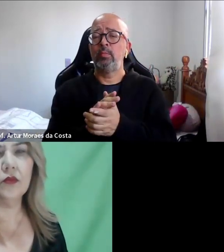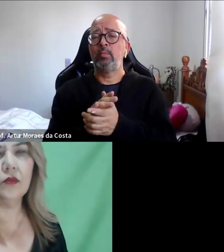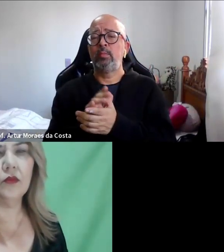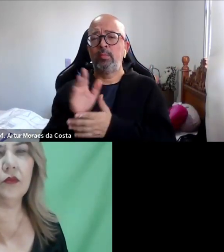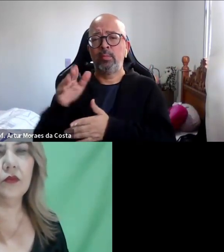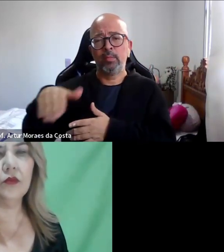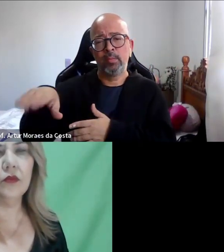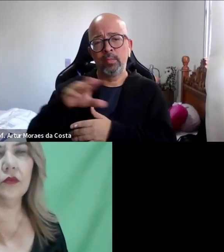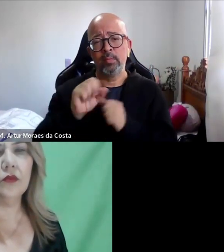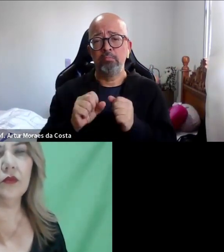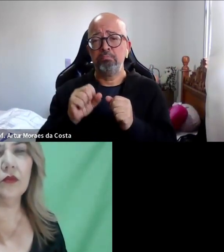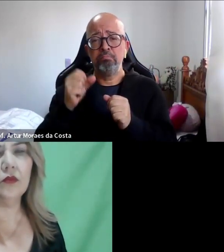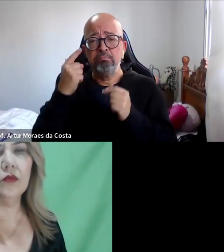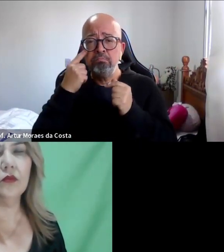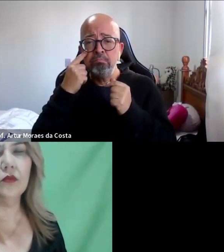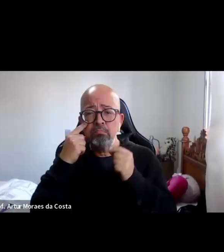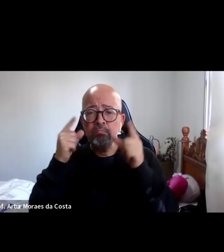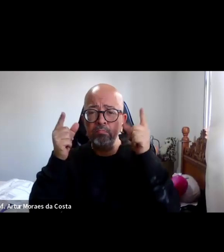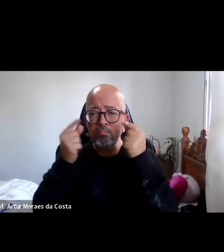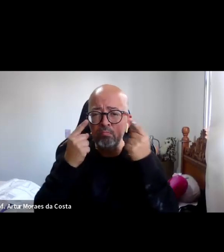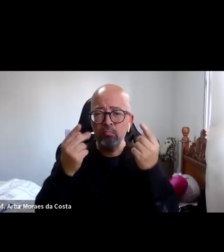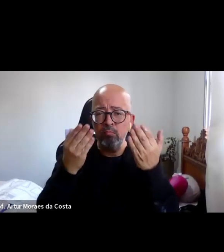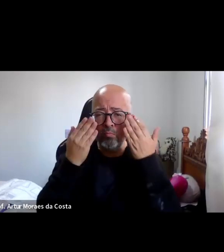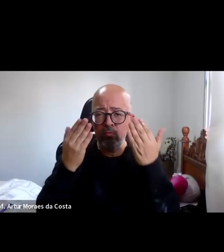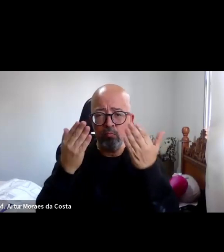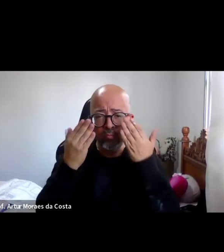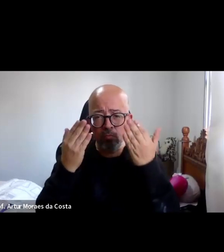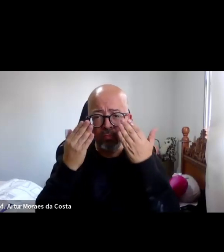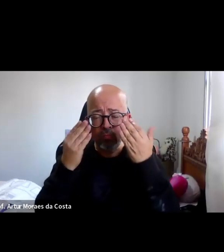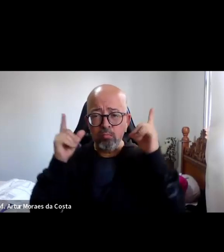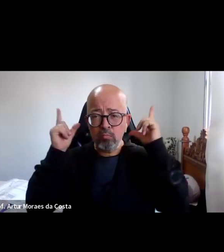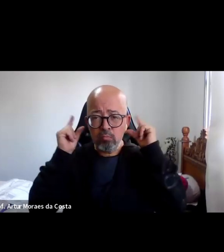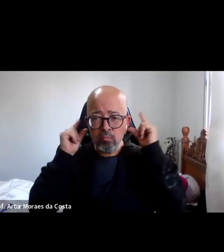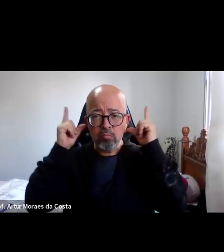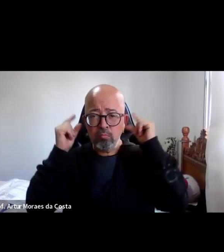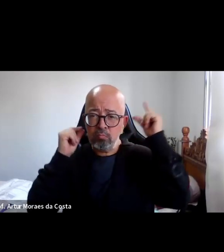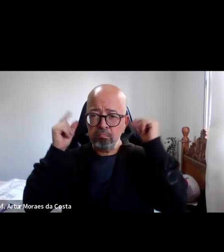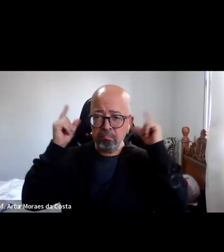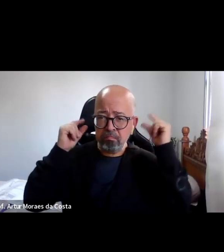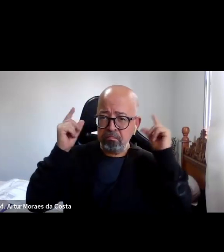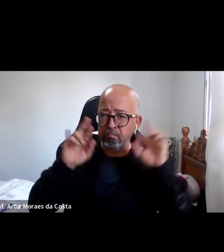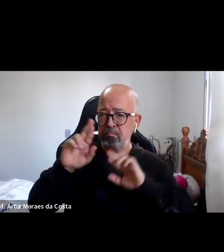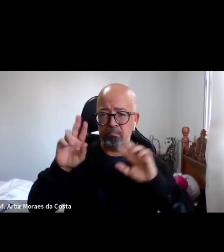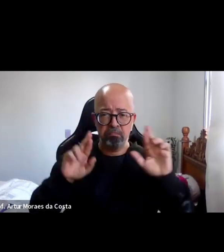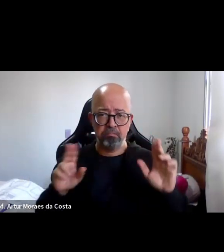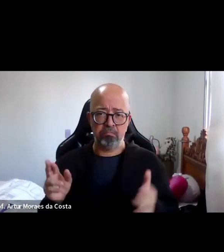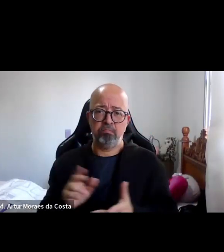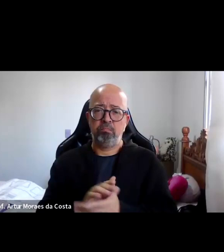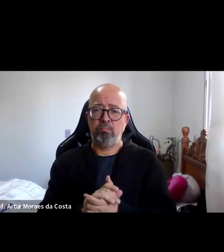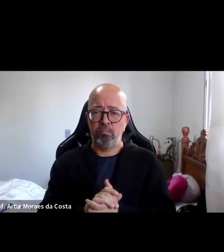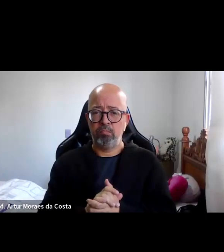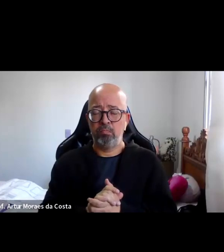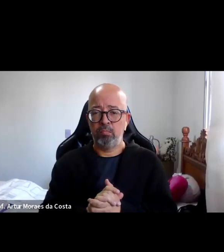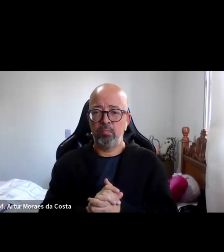combinaciones entonces corrijo un poco lo que haba dicho antes vamos a estar conversando alrededor de